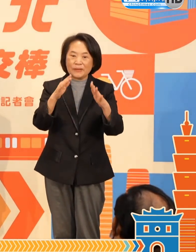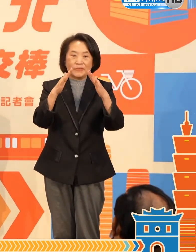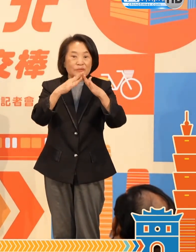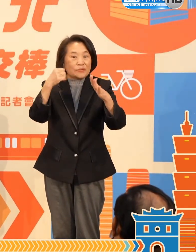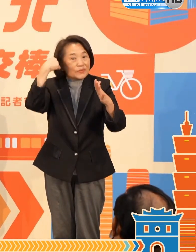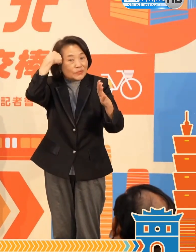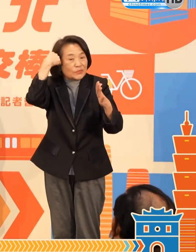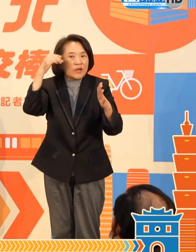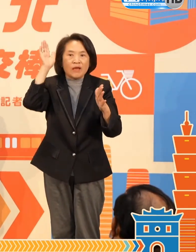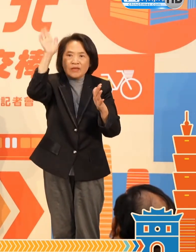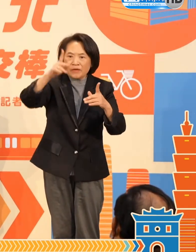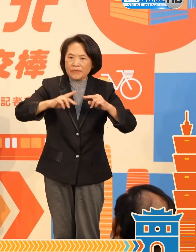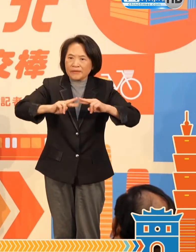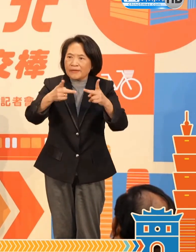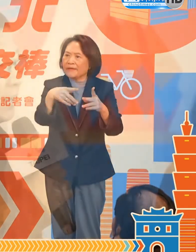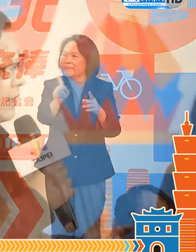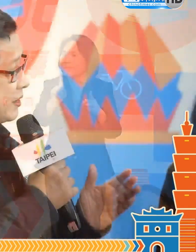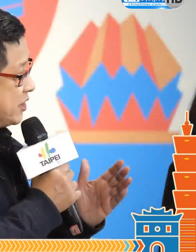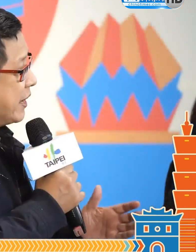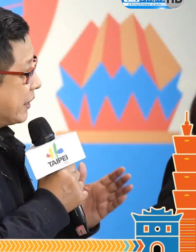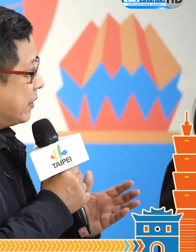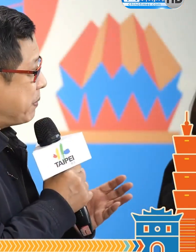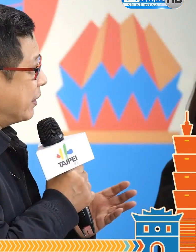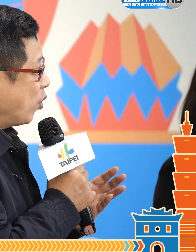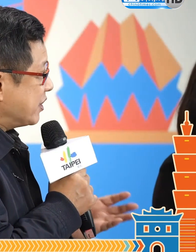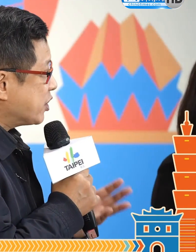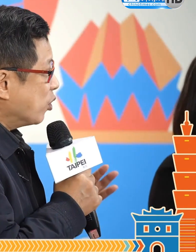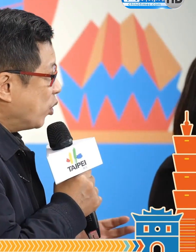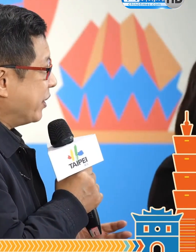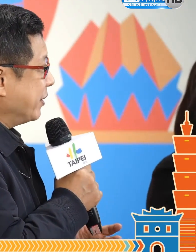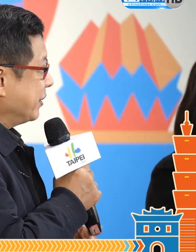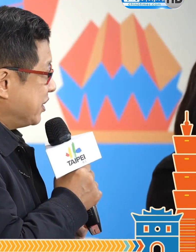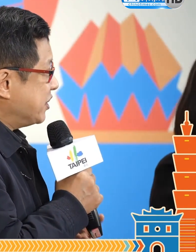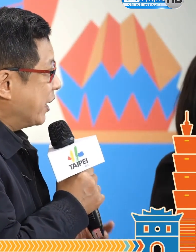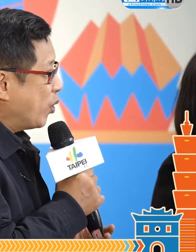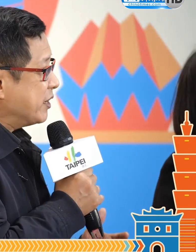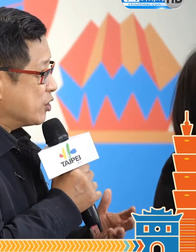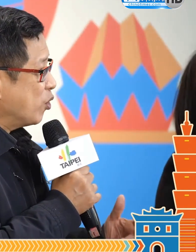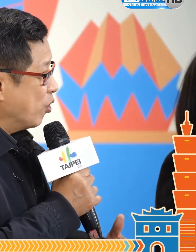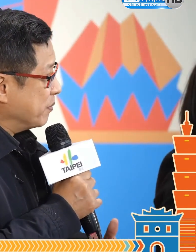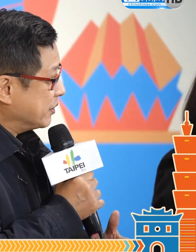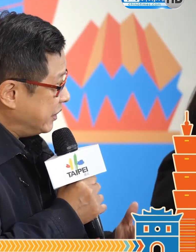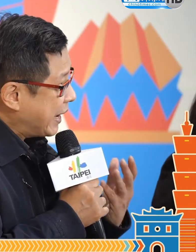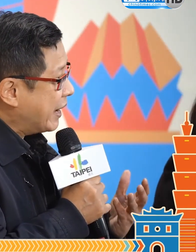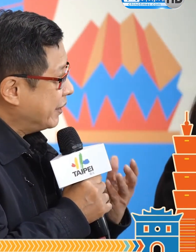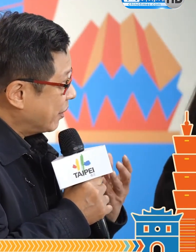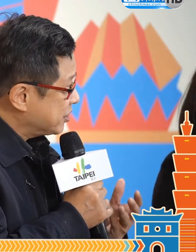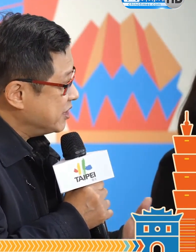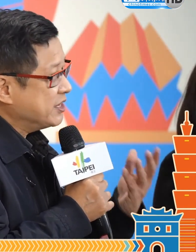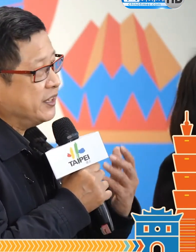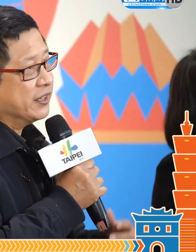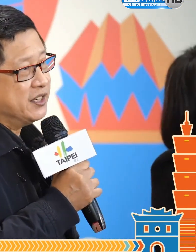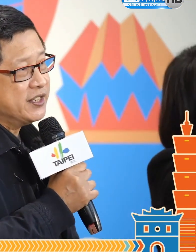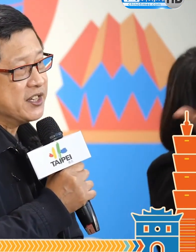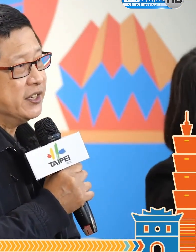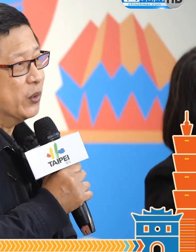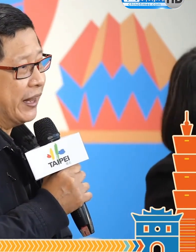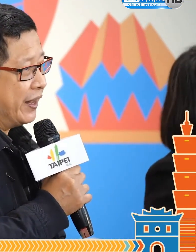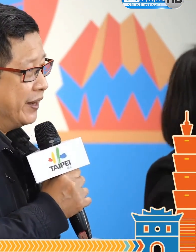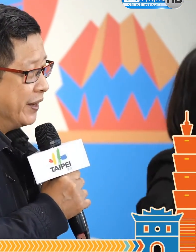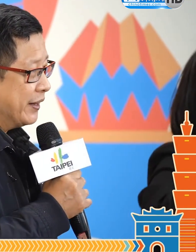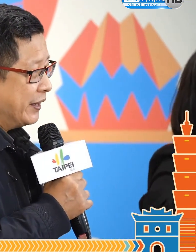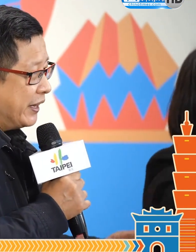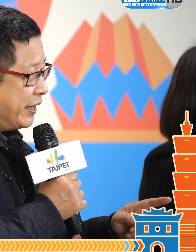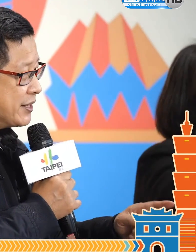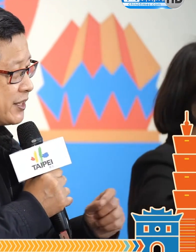还不晓得未来改建是什么样的情况下，竟然可以办欢送会，一起来欢迎说我们离开，要进行一个迎接新的